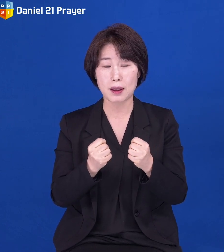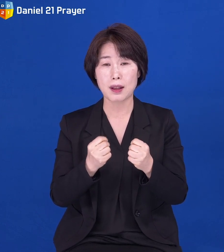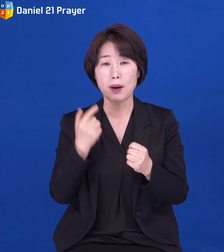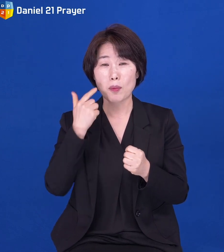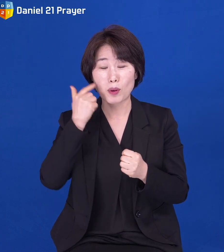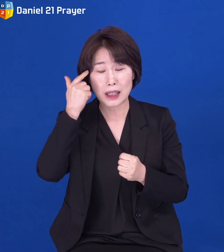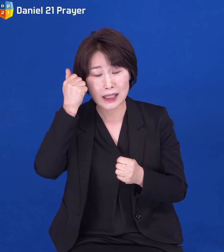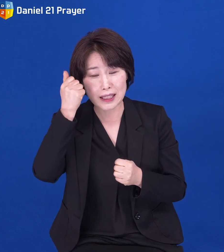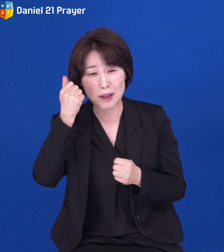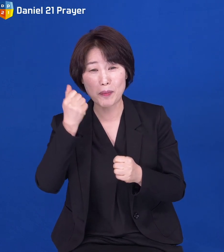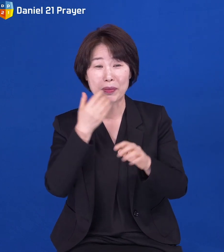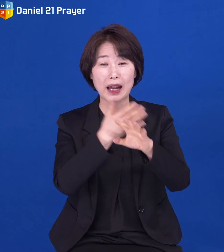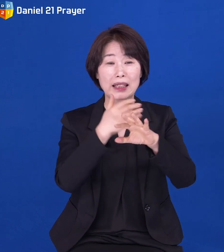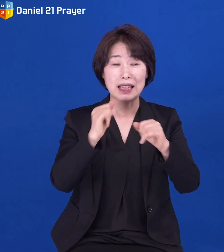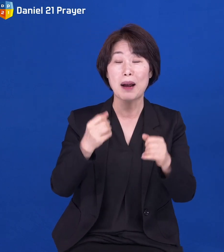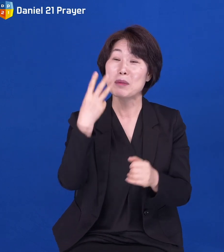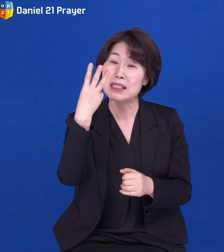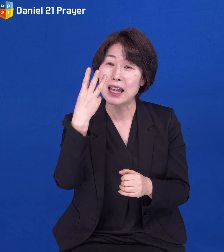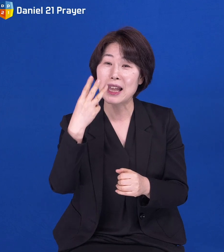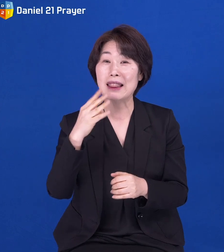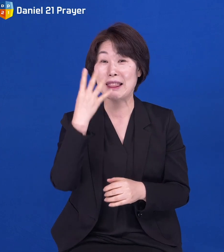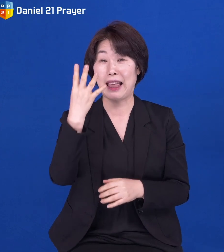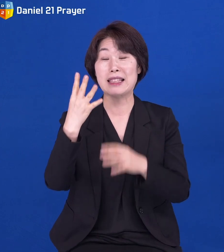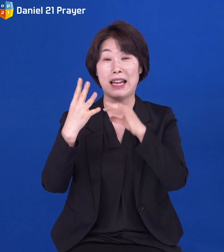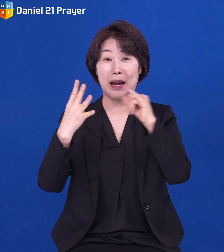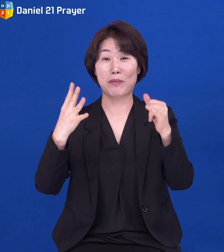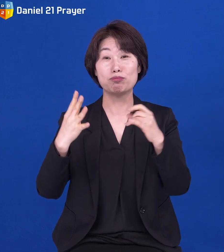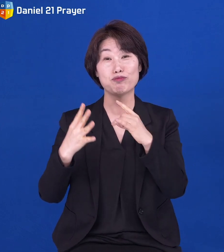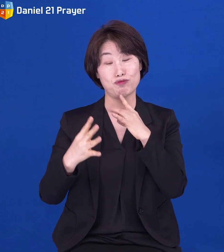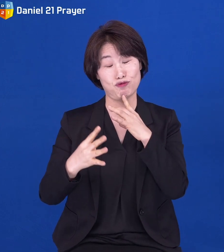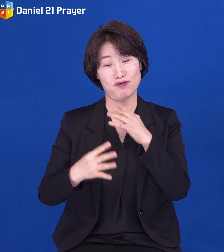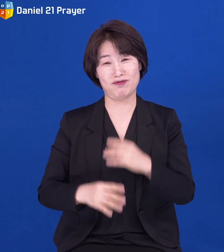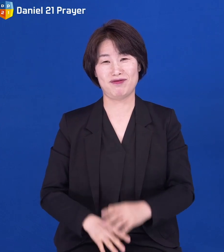그래서 너무 졸릴 줄 알고 이제 앉았는데